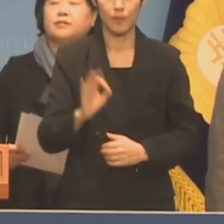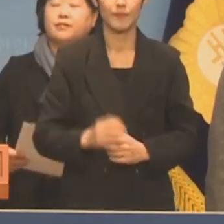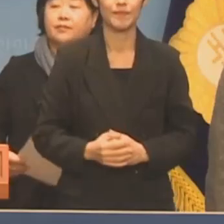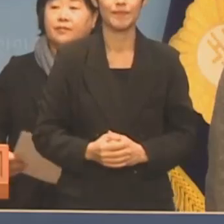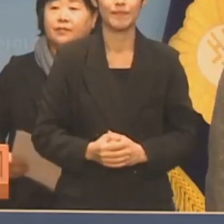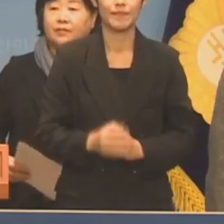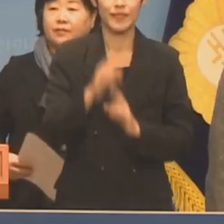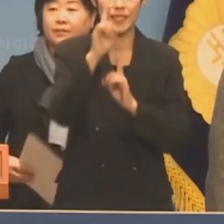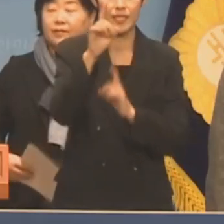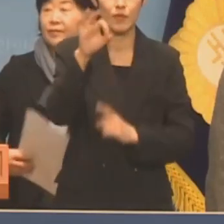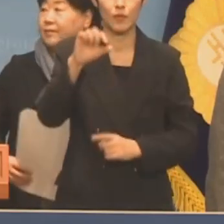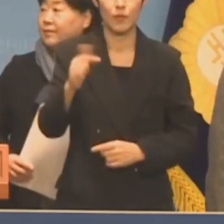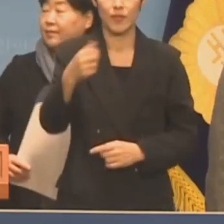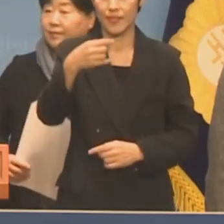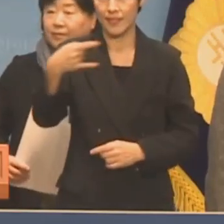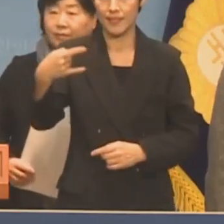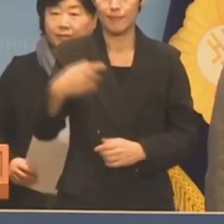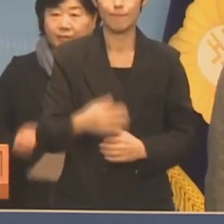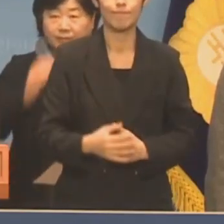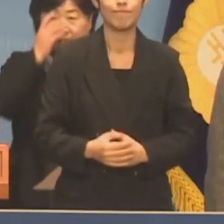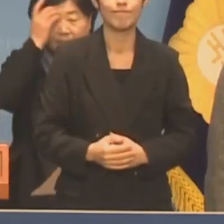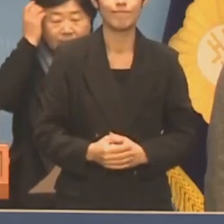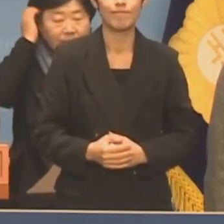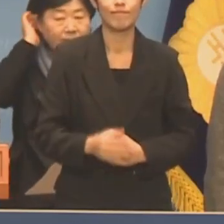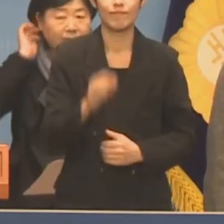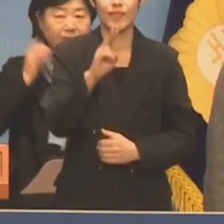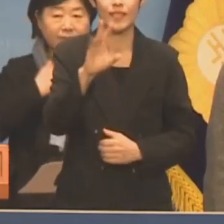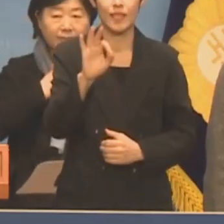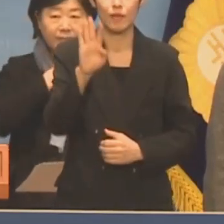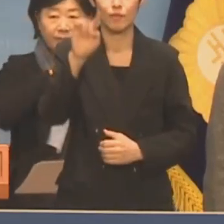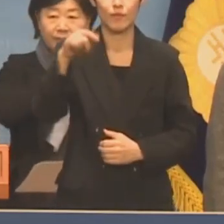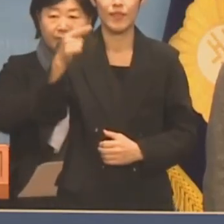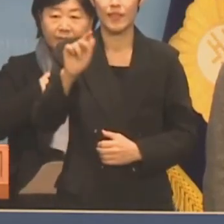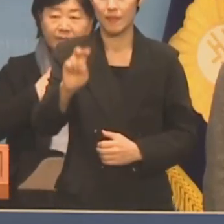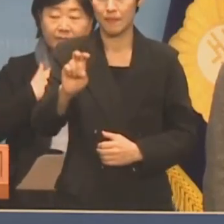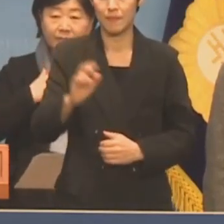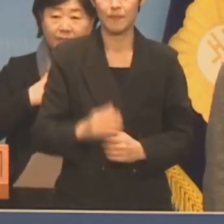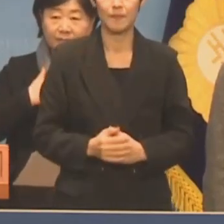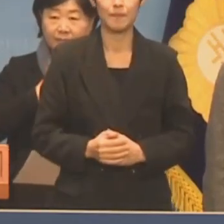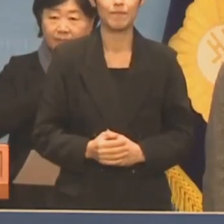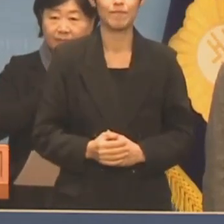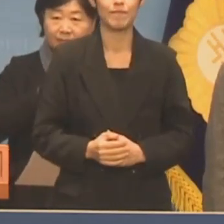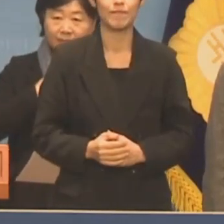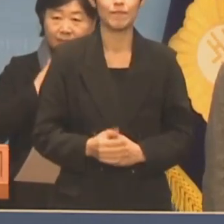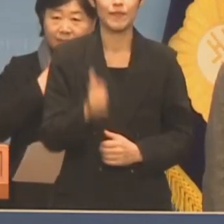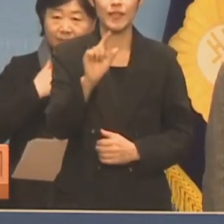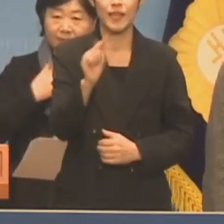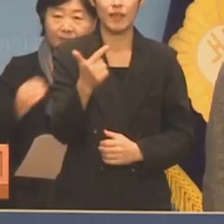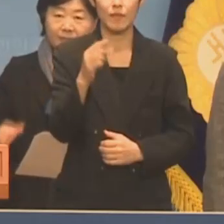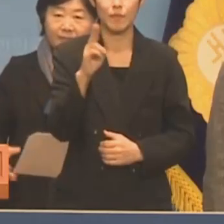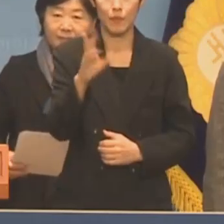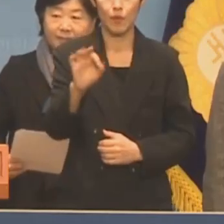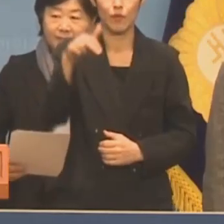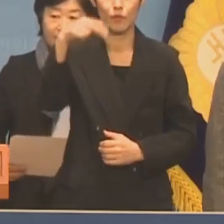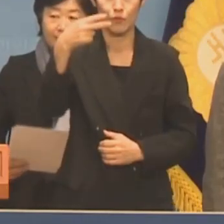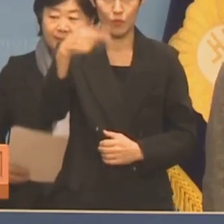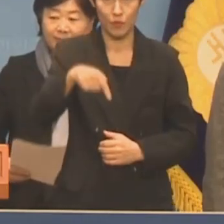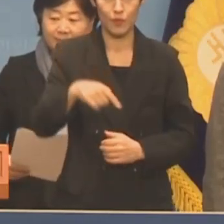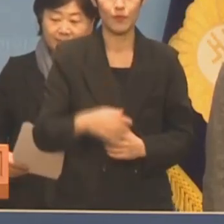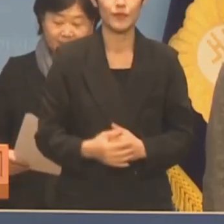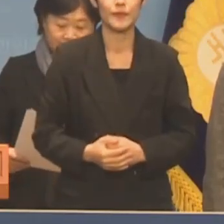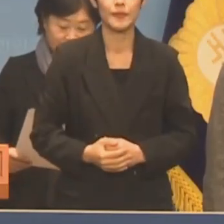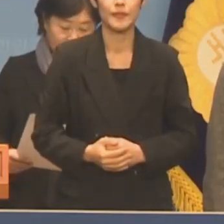그리고 이원희 의원님 참석하셨습니다. 양부남 의원님 참석하셨습니다. 그리고 부단장을 맡고 계신 한병두 의원님 참석하셨습니다.